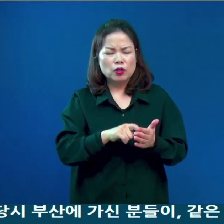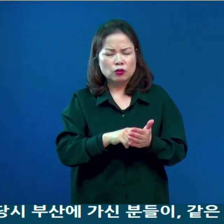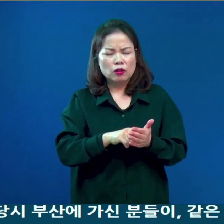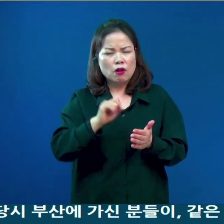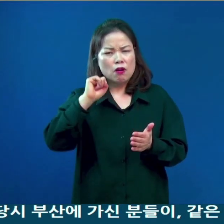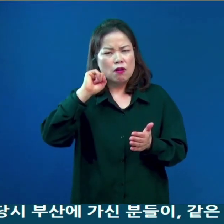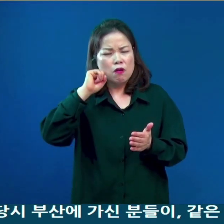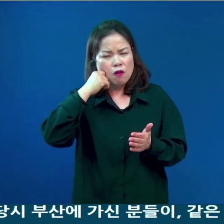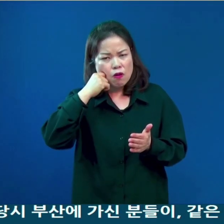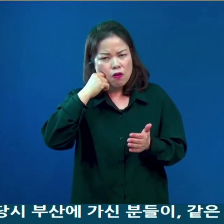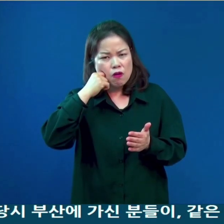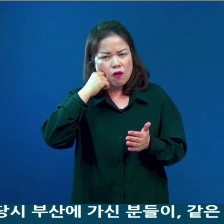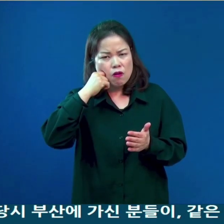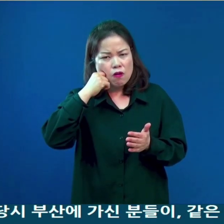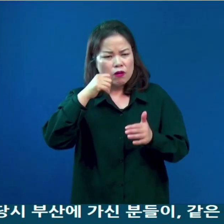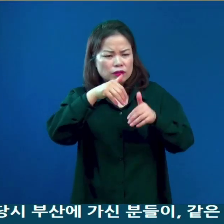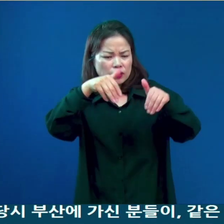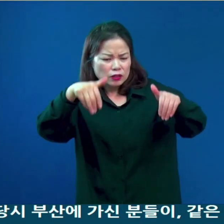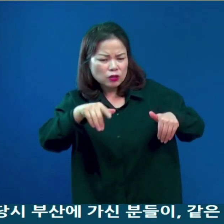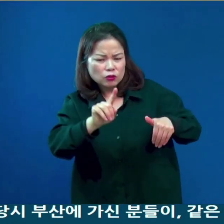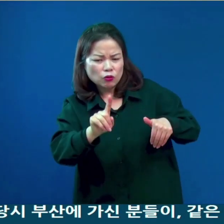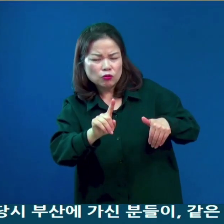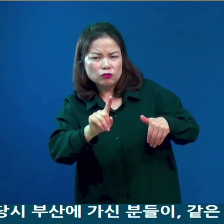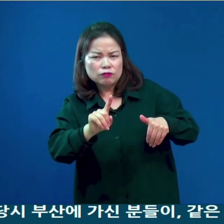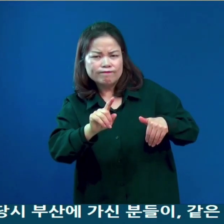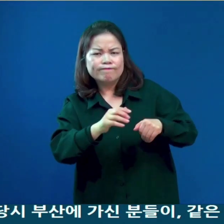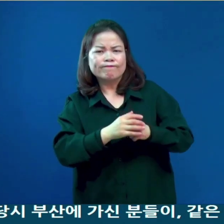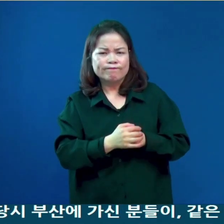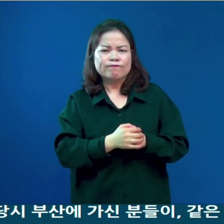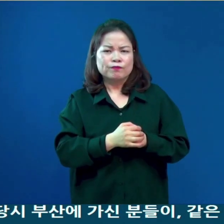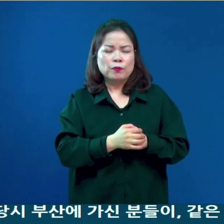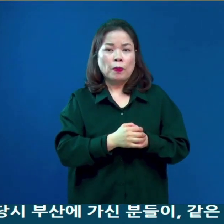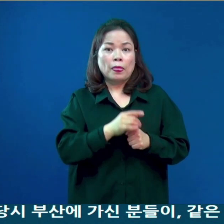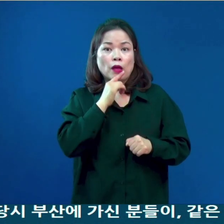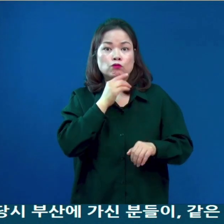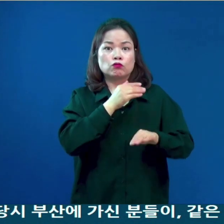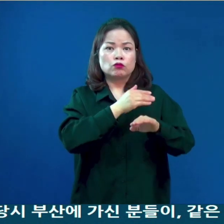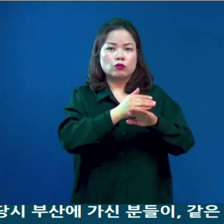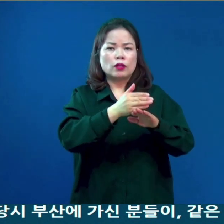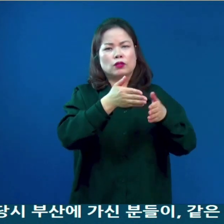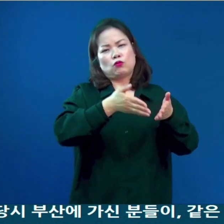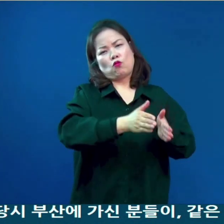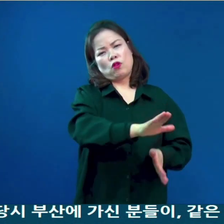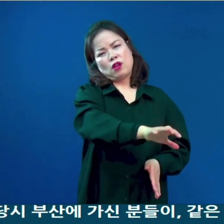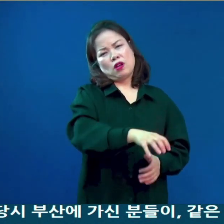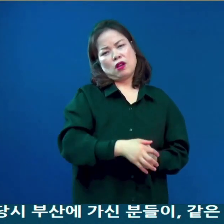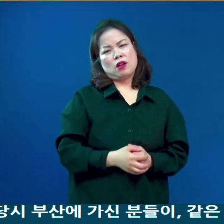심적으로, 체제적으로. 그리고 또 한편으로는 북한이 고향이에요.